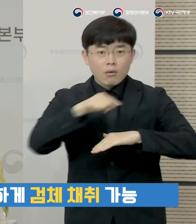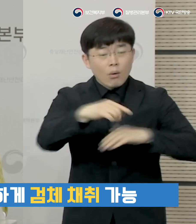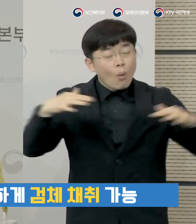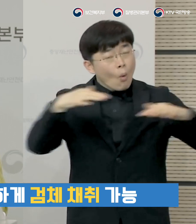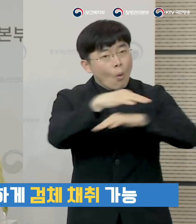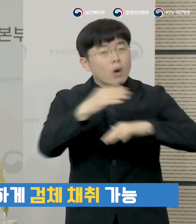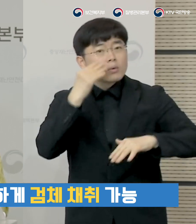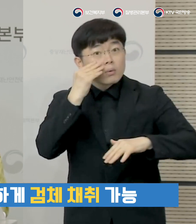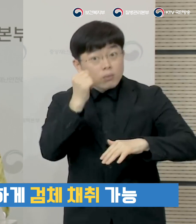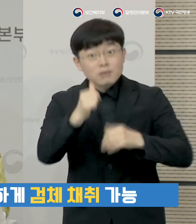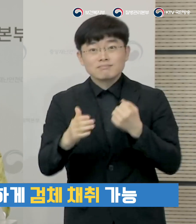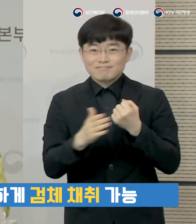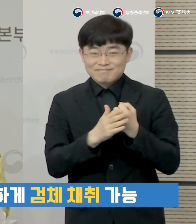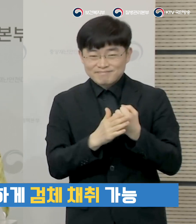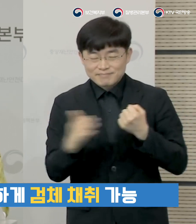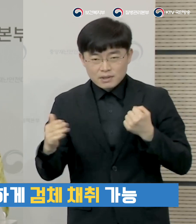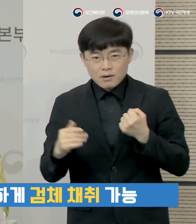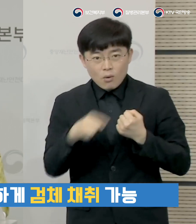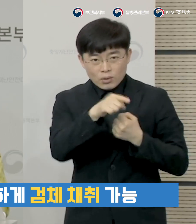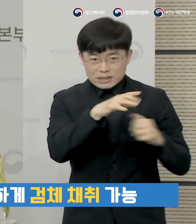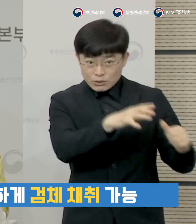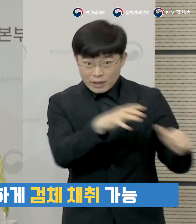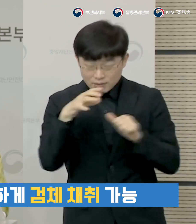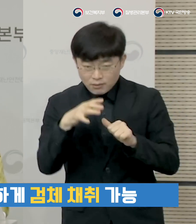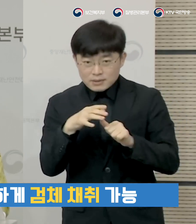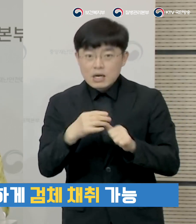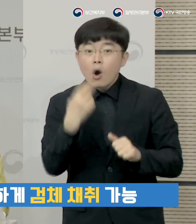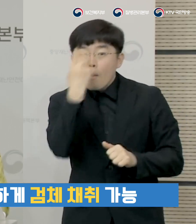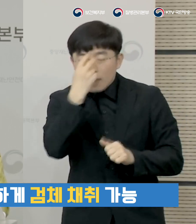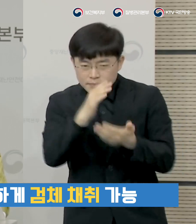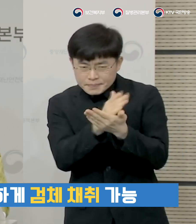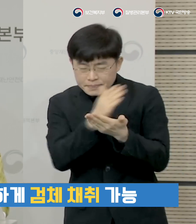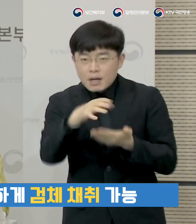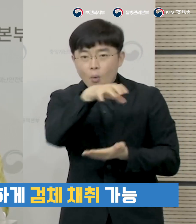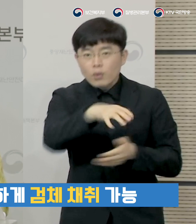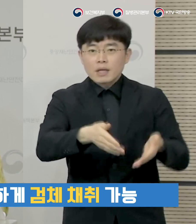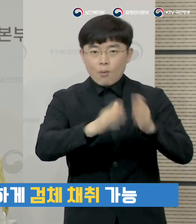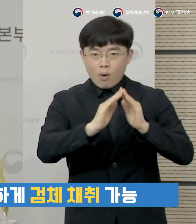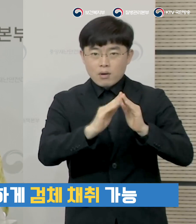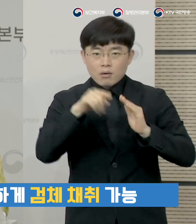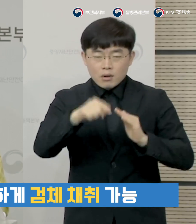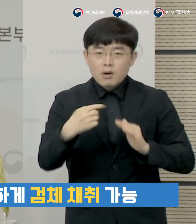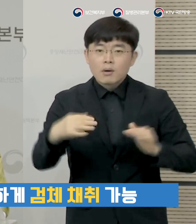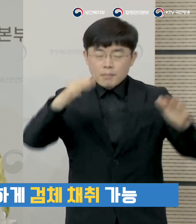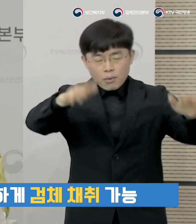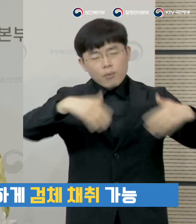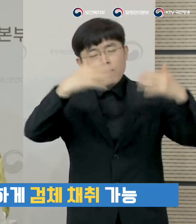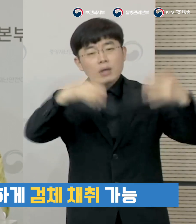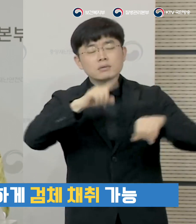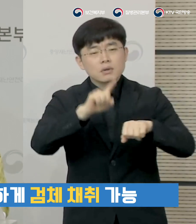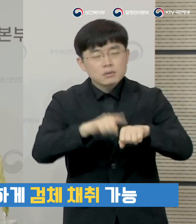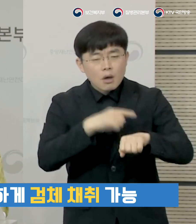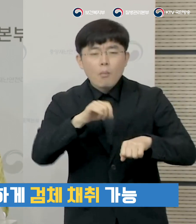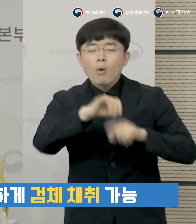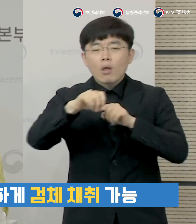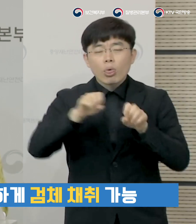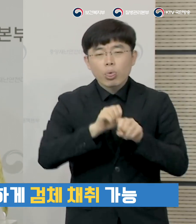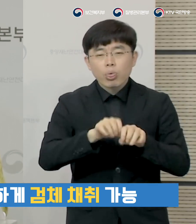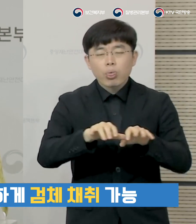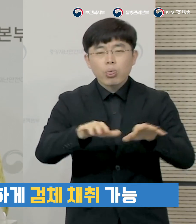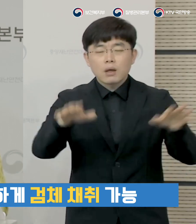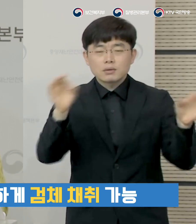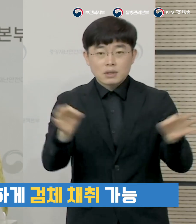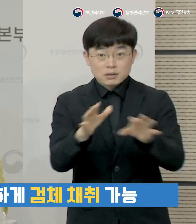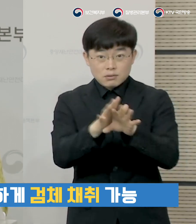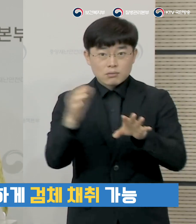공항의 특성을 이용한 독특한 선별진료소이고 개방된 공간에서 바람에 의해 오염원이 해소되어 소독이 필요